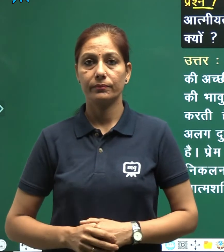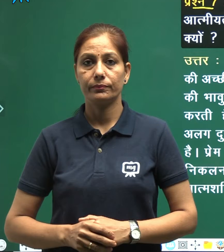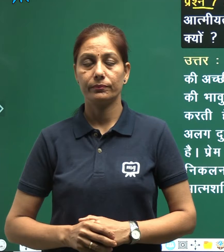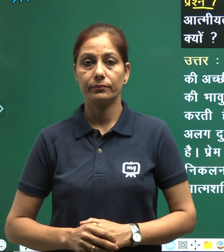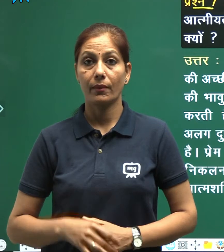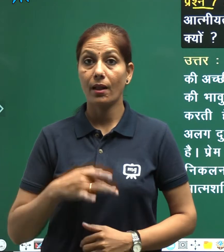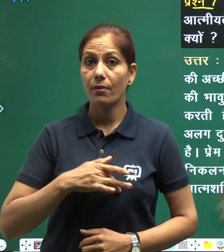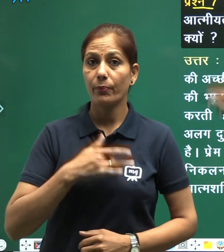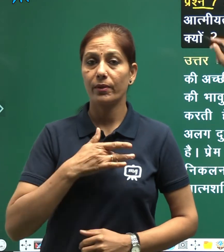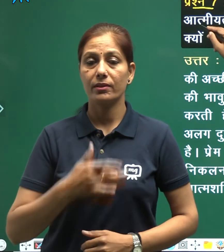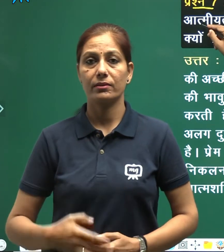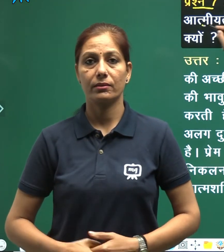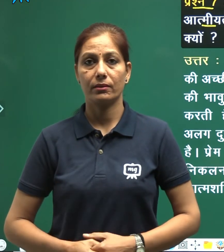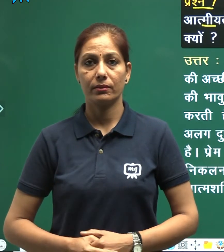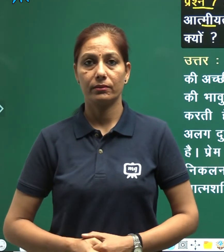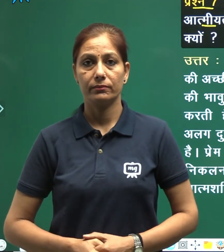आत्मीयता